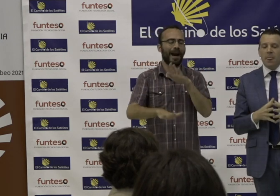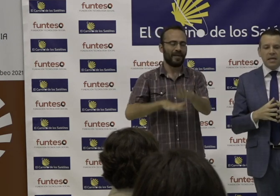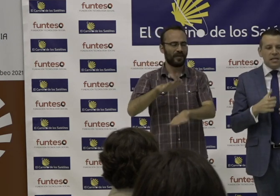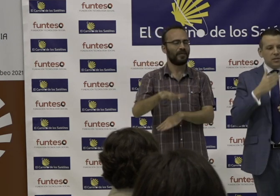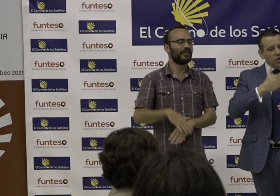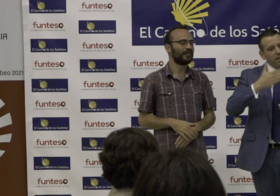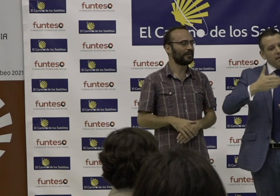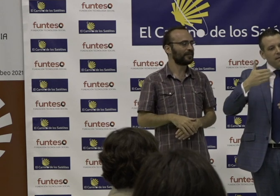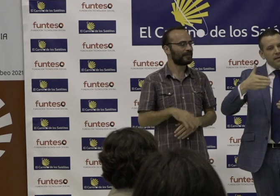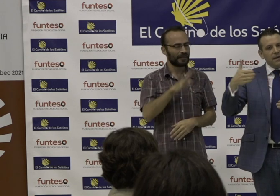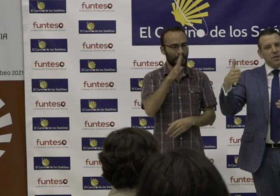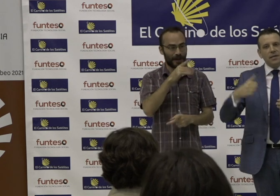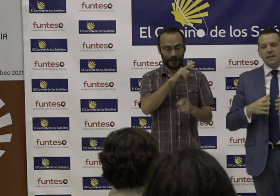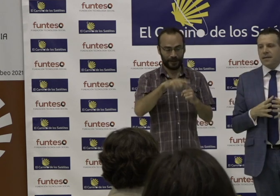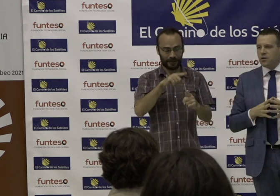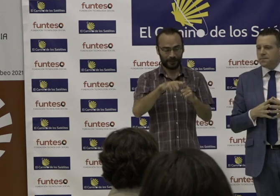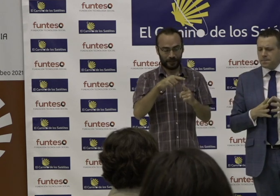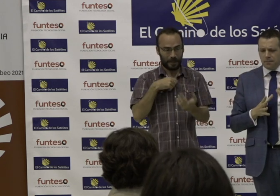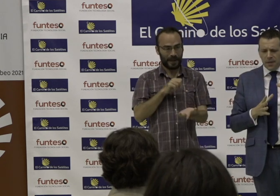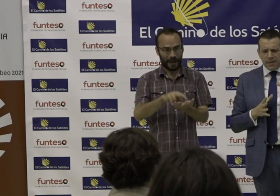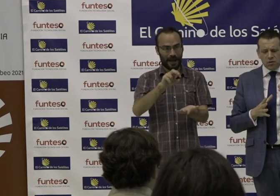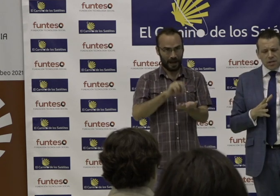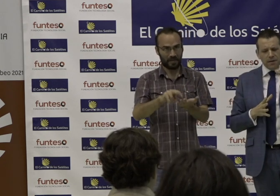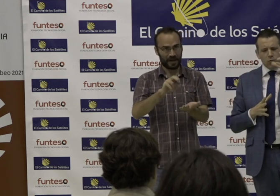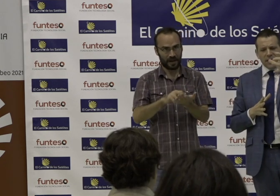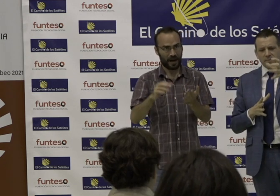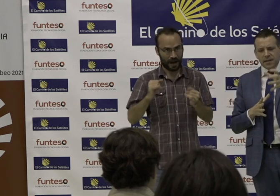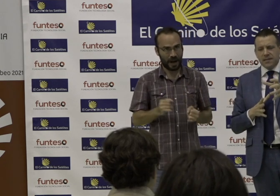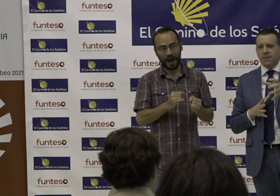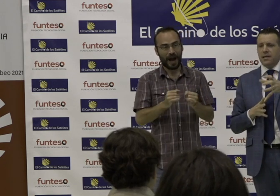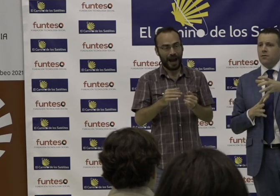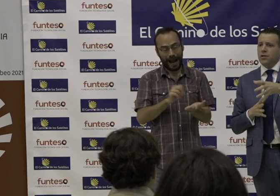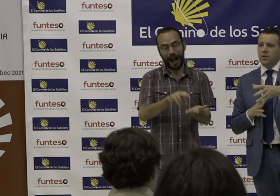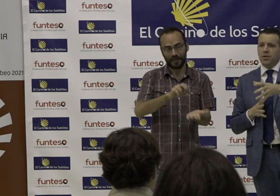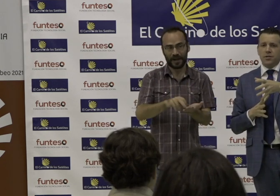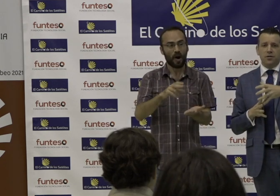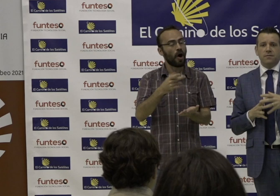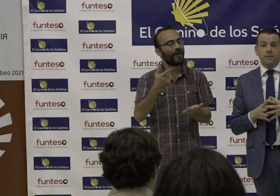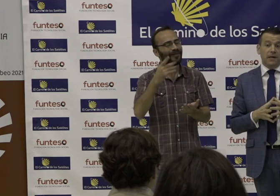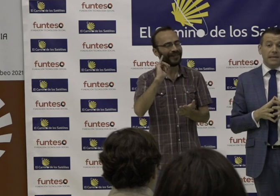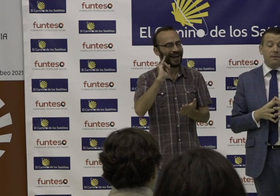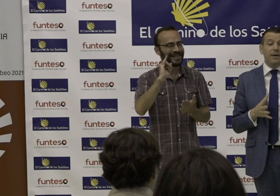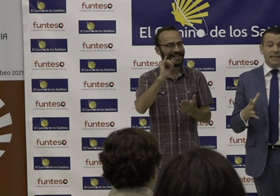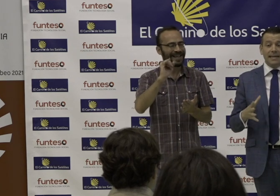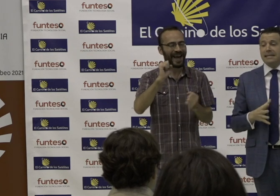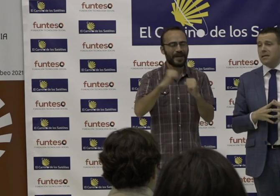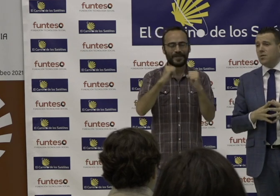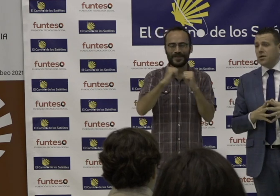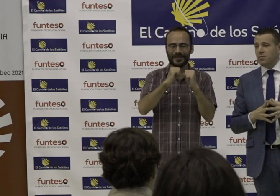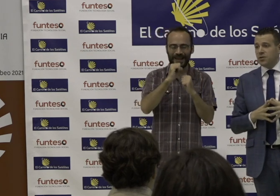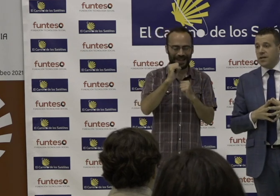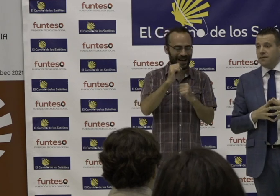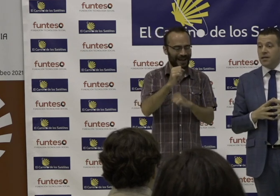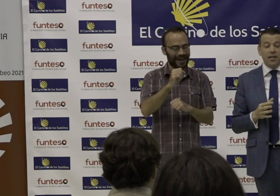fue. Yo cada vez que hacía el camino de Santiago, me encontraba unas piedras que marcaban los kilómetros que nos faltaban para llegar a